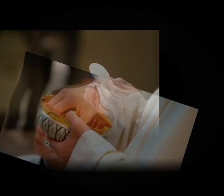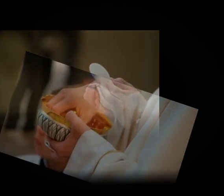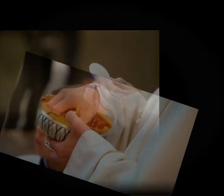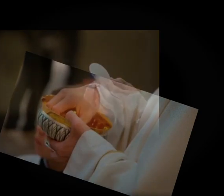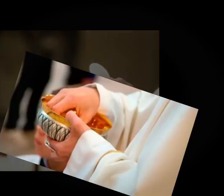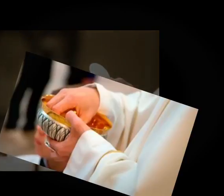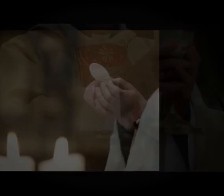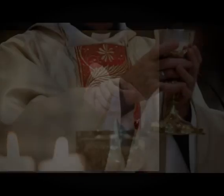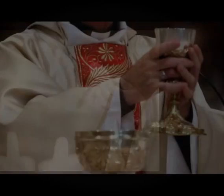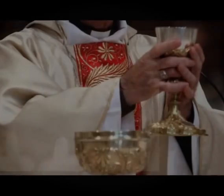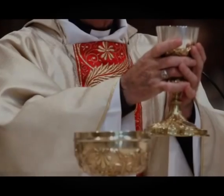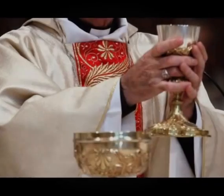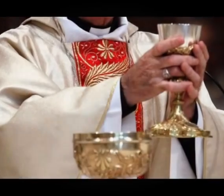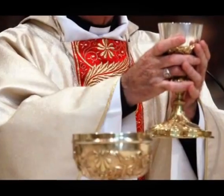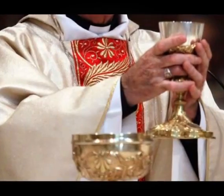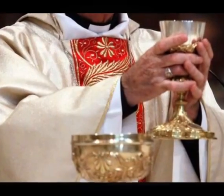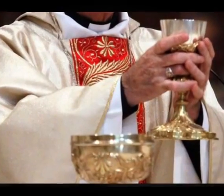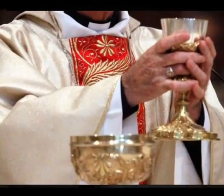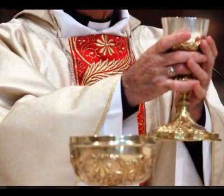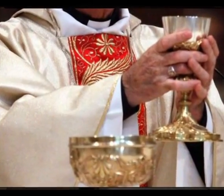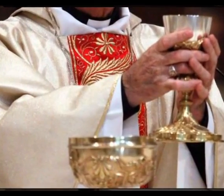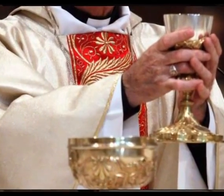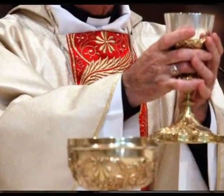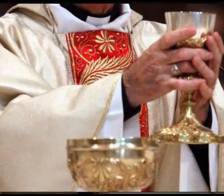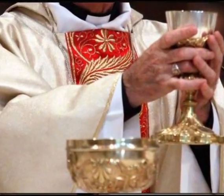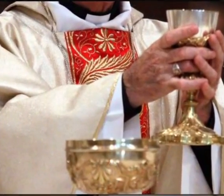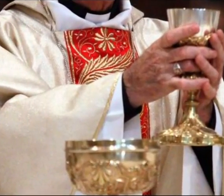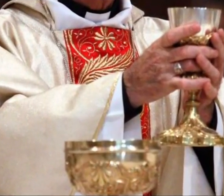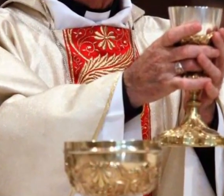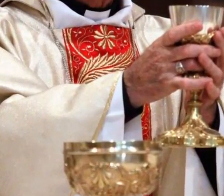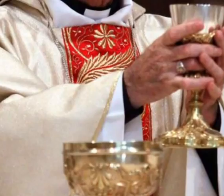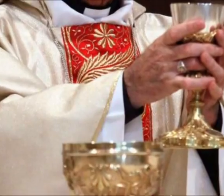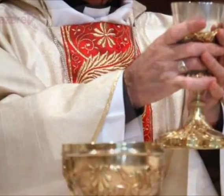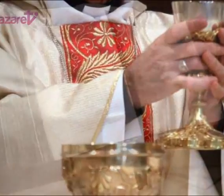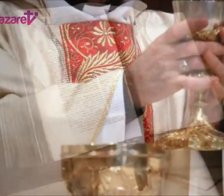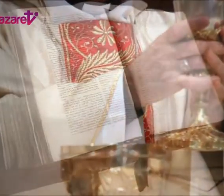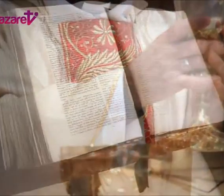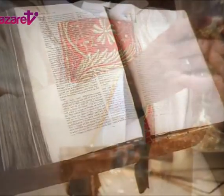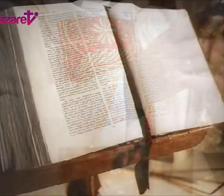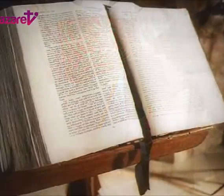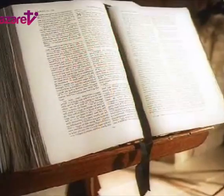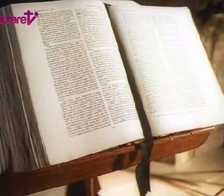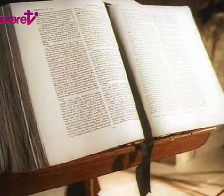pan y en este vino. Estás aquí